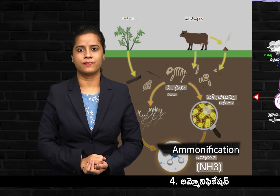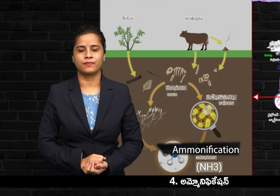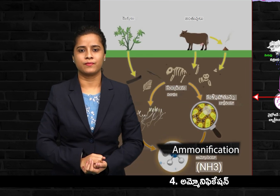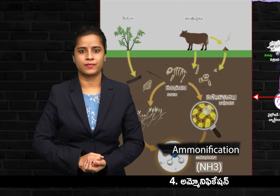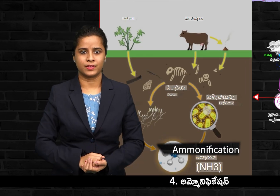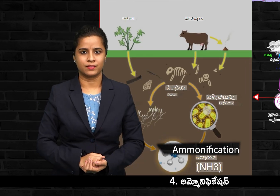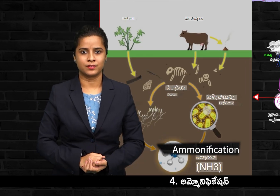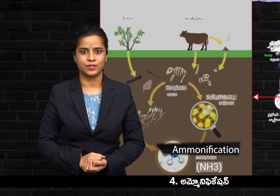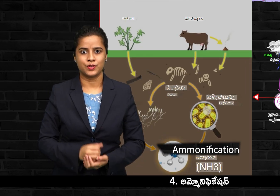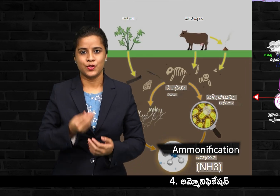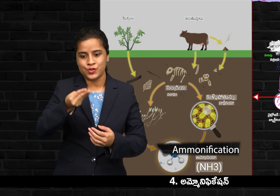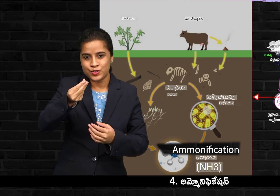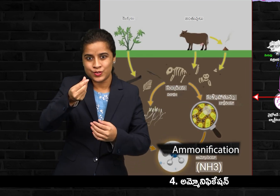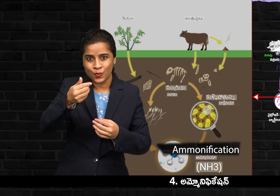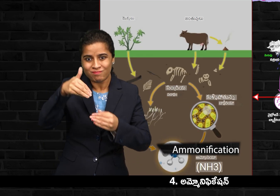4. అమోనిఫికేషన్.